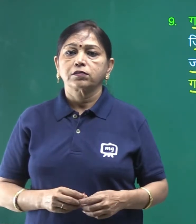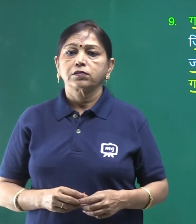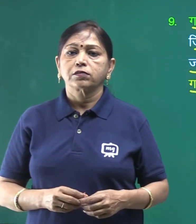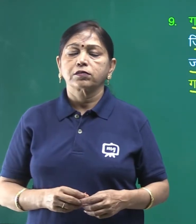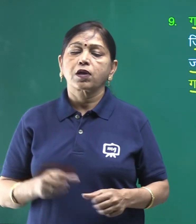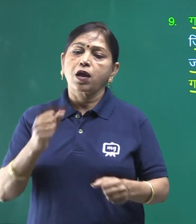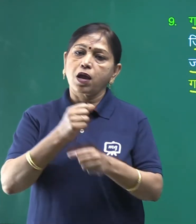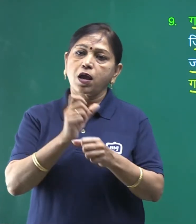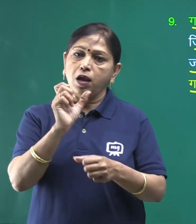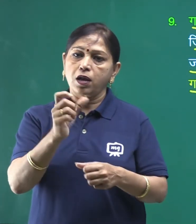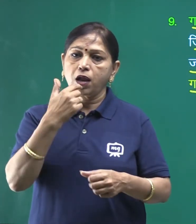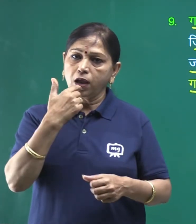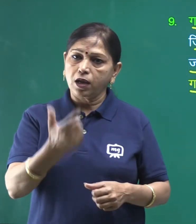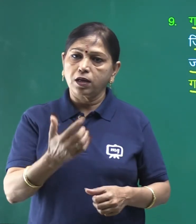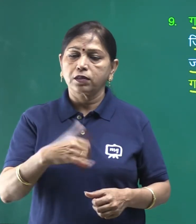गलनांक कहलाता है।